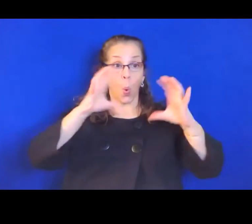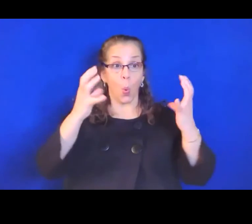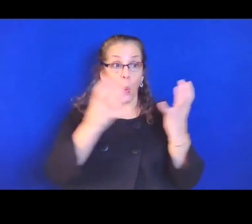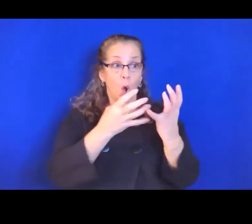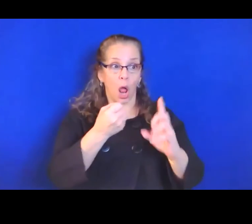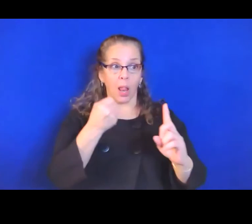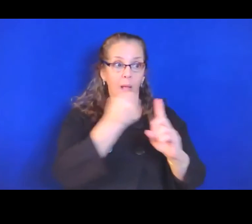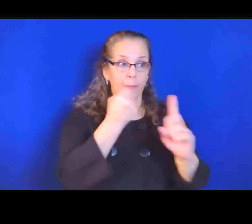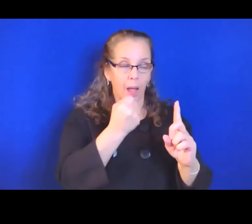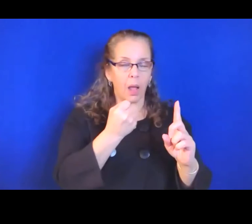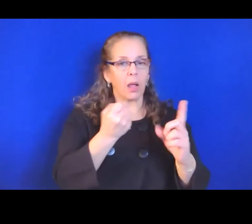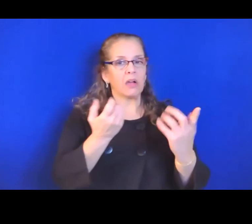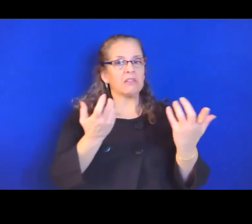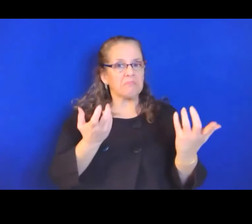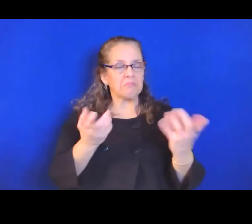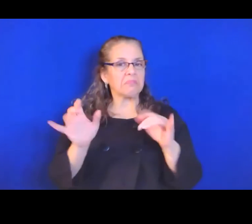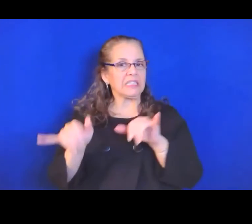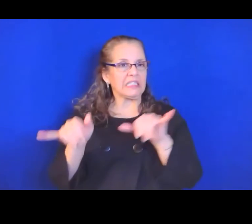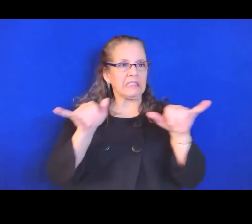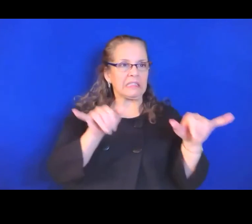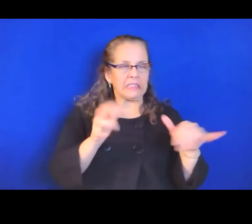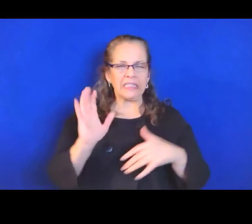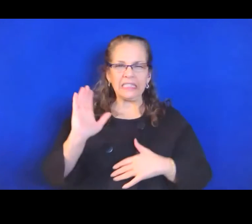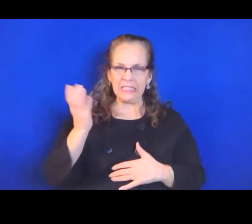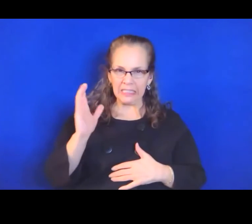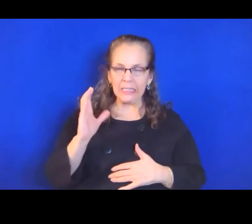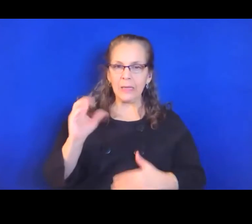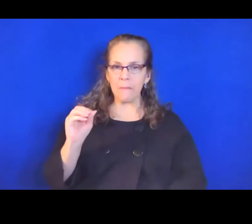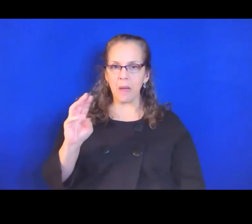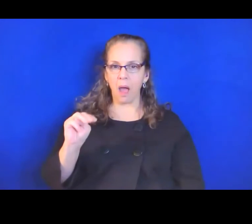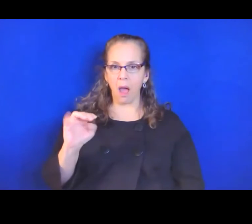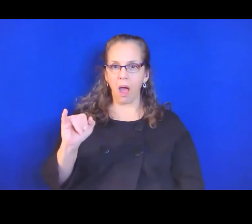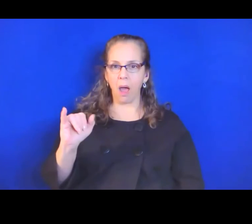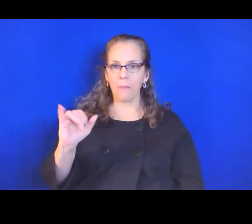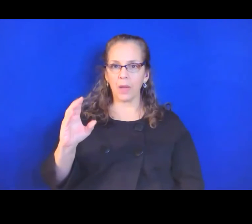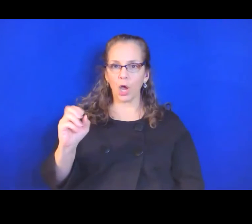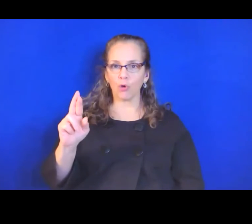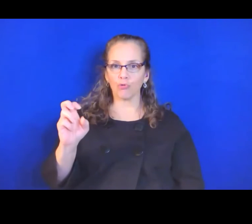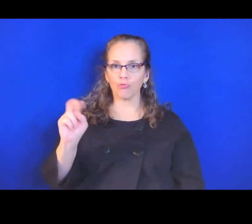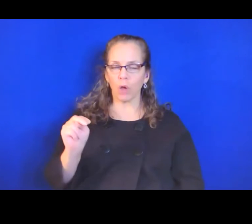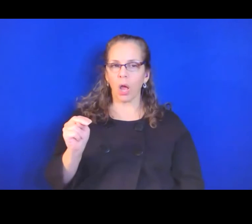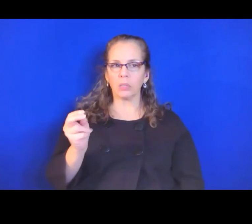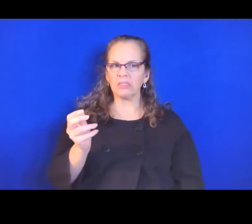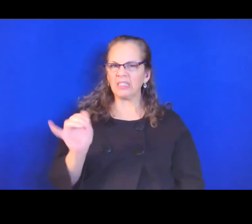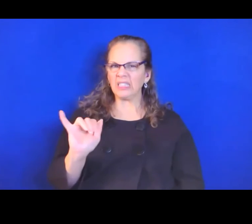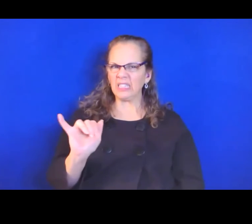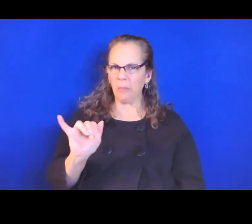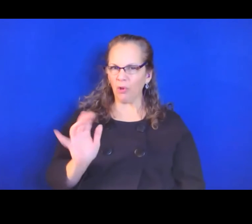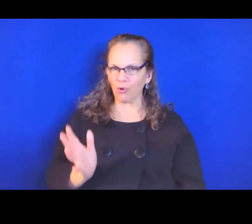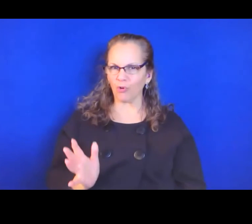那我们是看不到一个和 Omicron 有什么太大的差别。